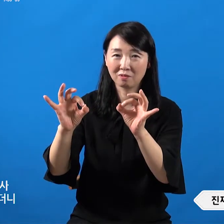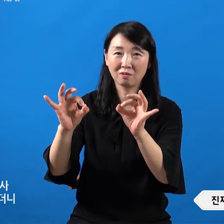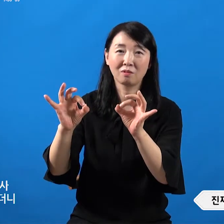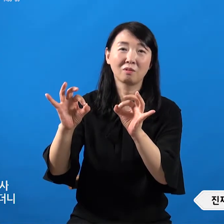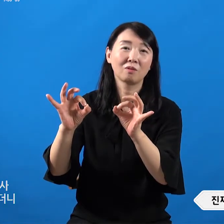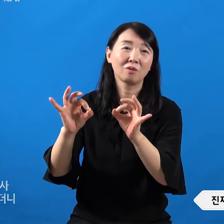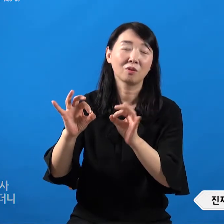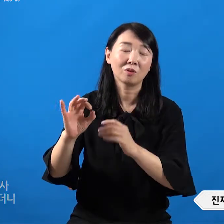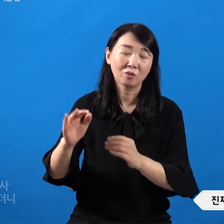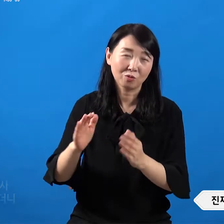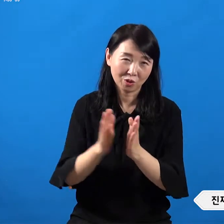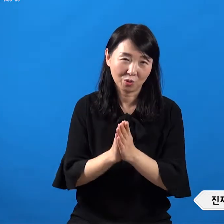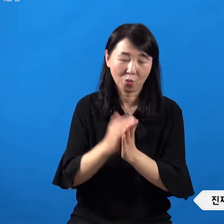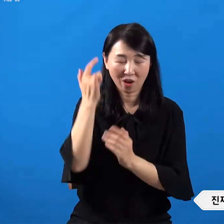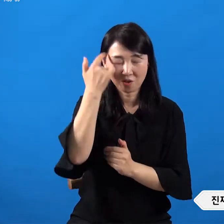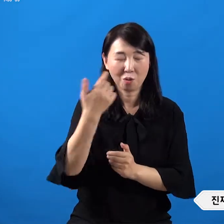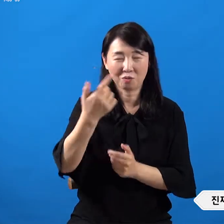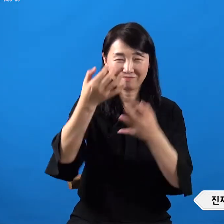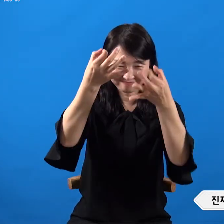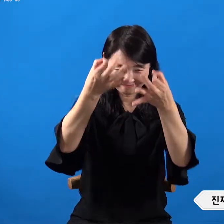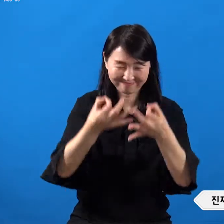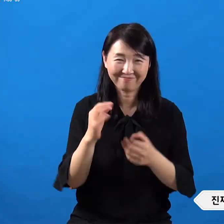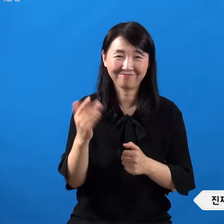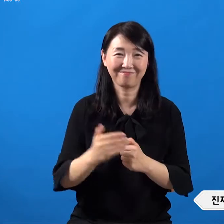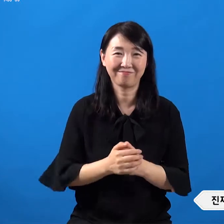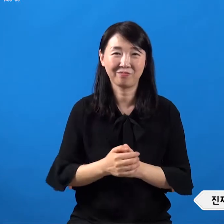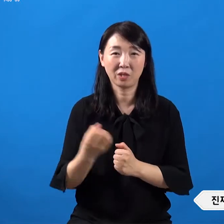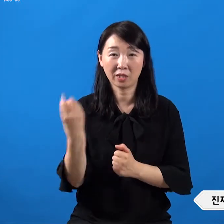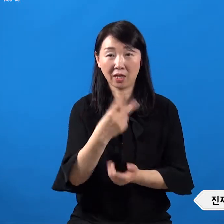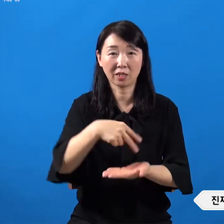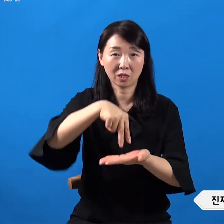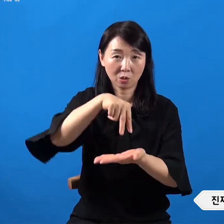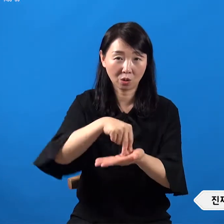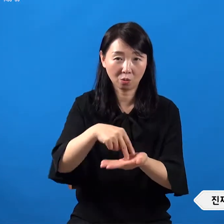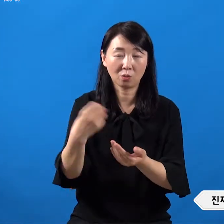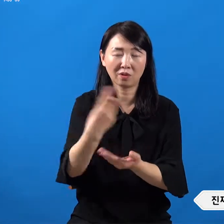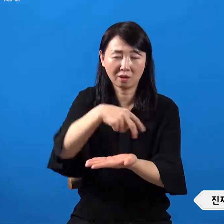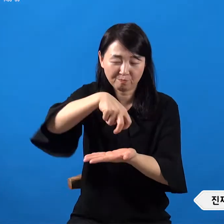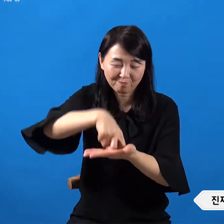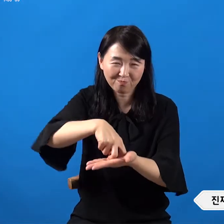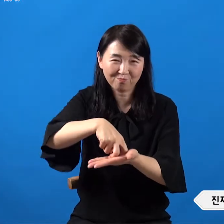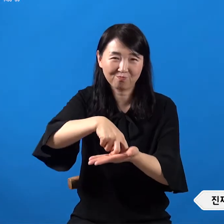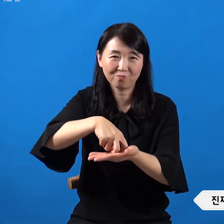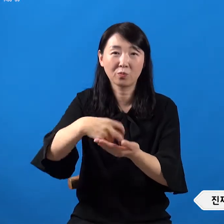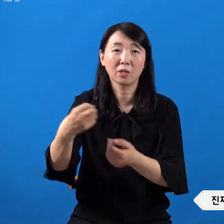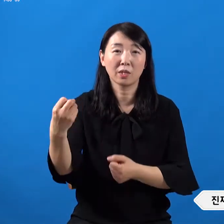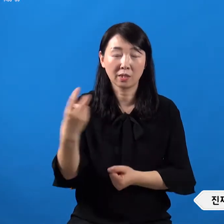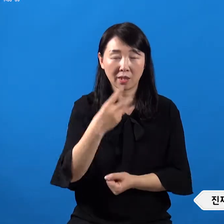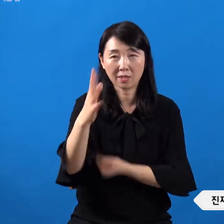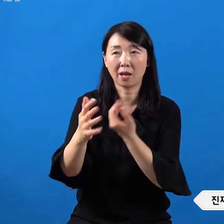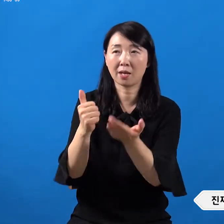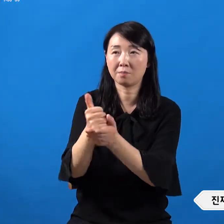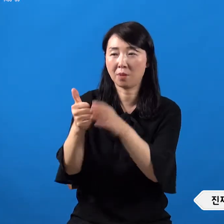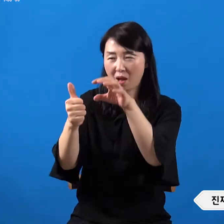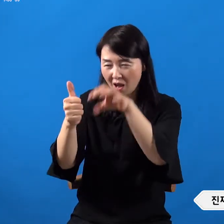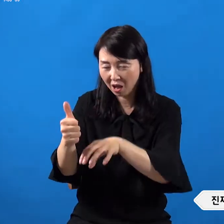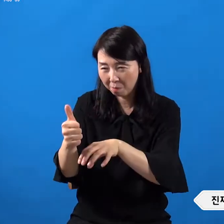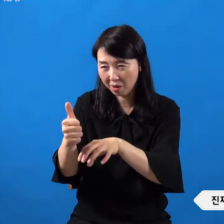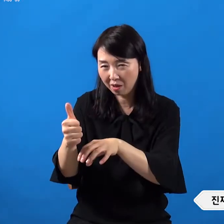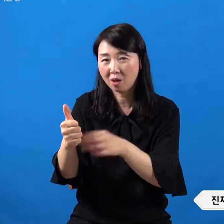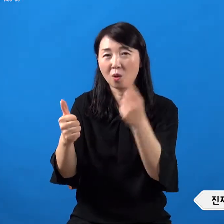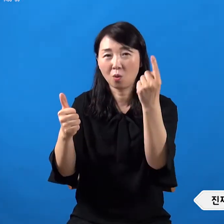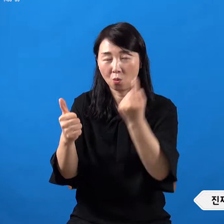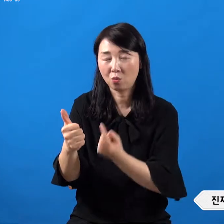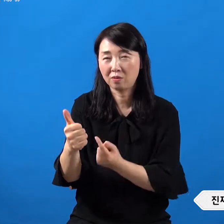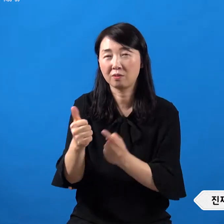우리의 기도의 영성을 돌아봅니다. 다시 일어나고 다시 무릎 꿇고 다시 하나님 앞에 나오는